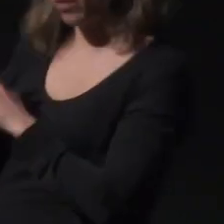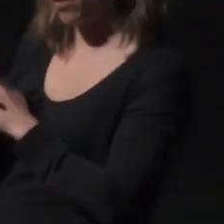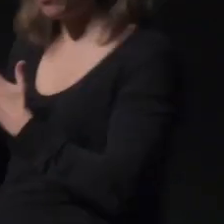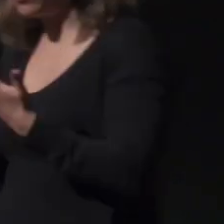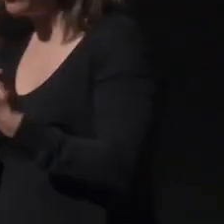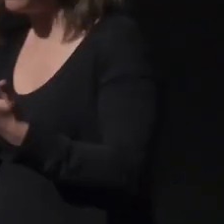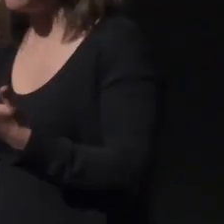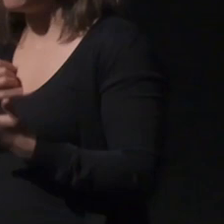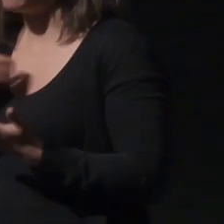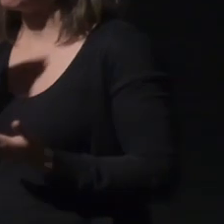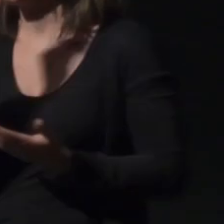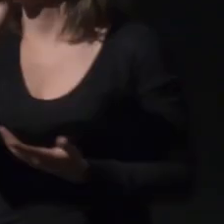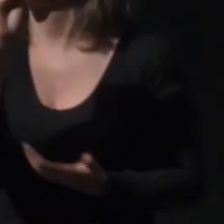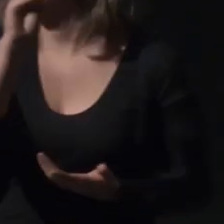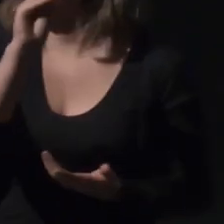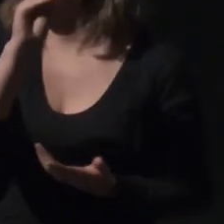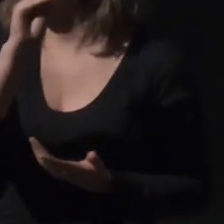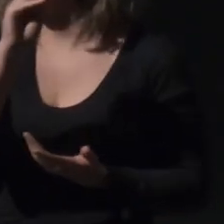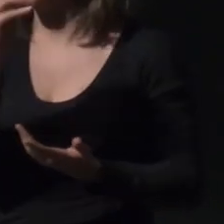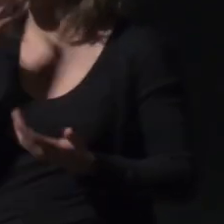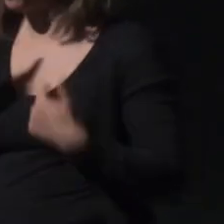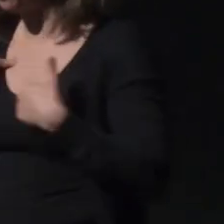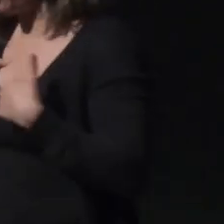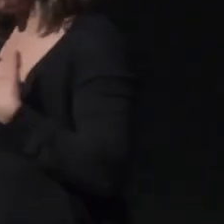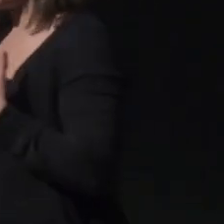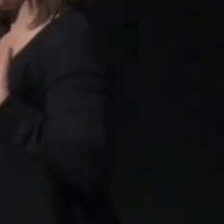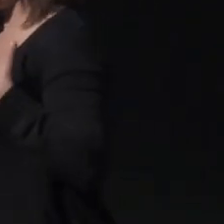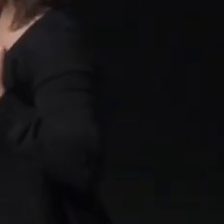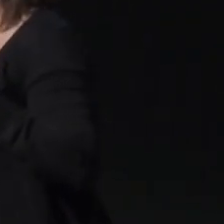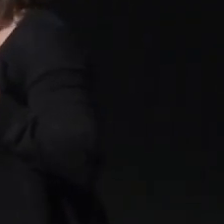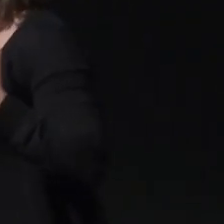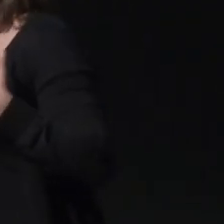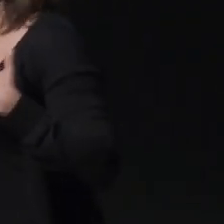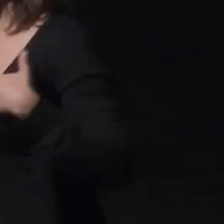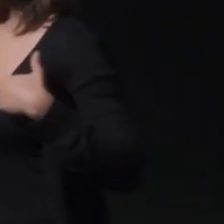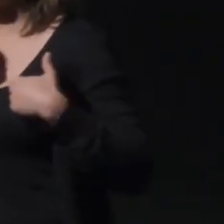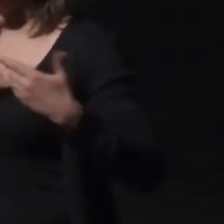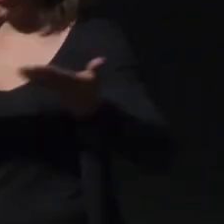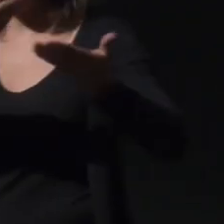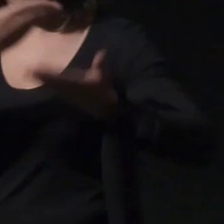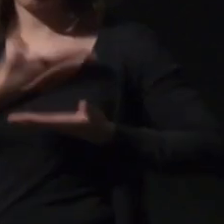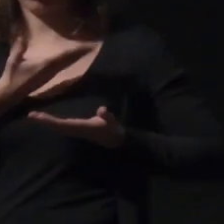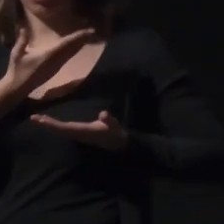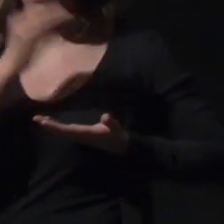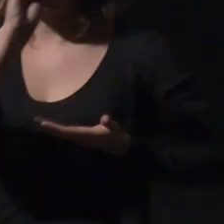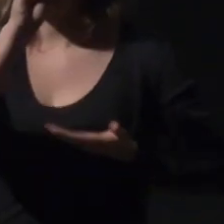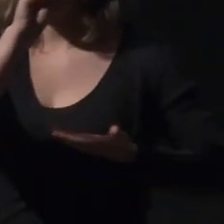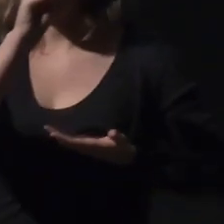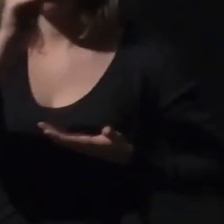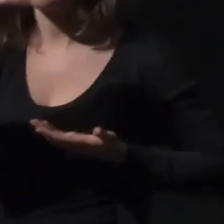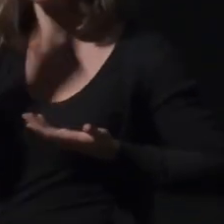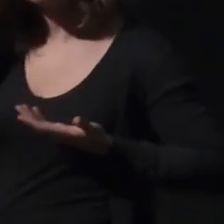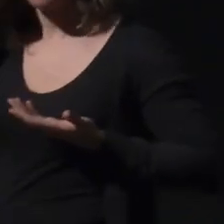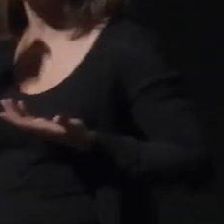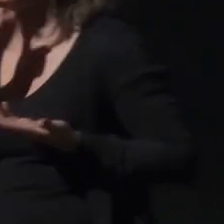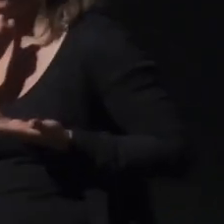saber si yo lo puedo gestionar y cuándo saber si igual tengo que llamar a la puerta a un profesional, por ejemplo, y pedir